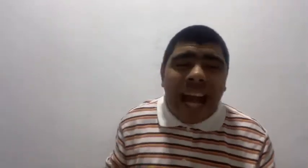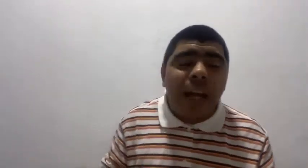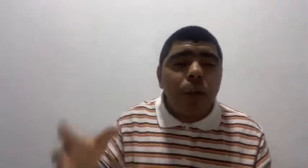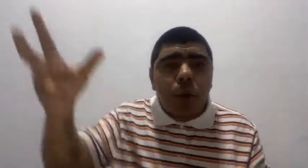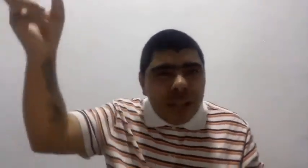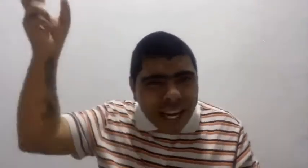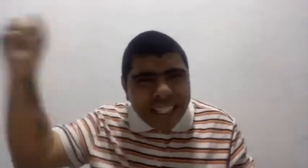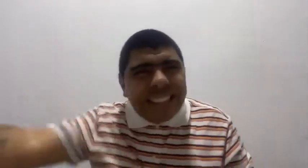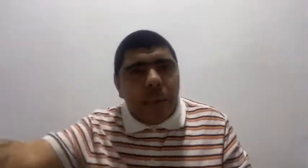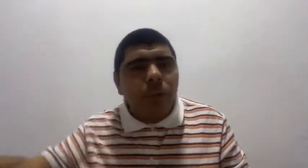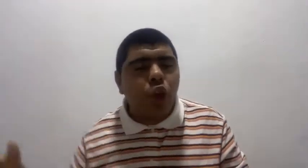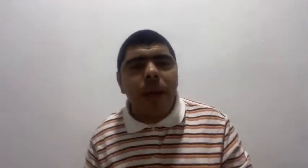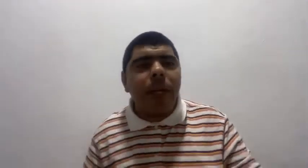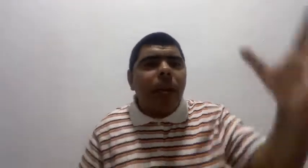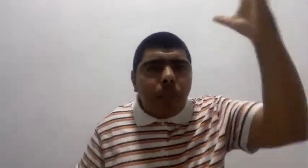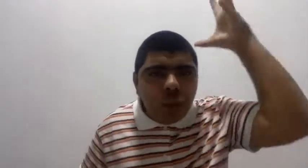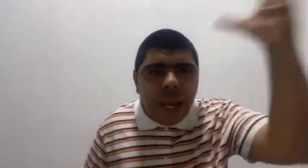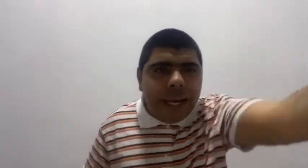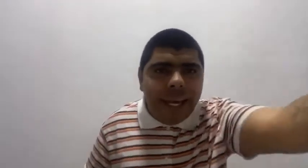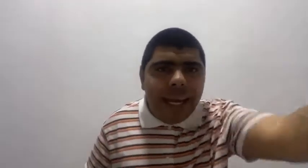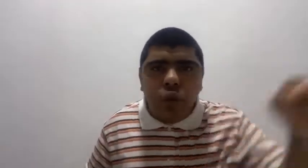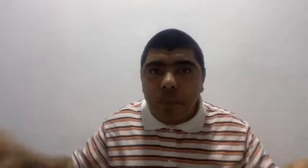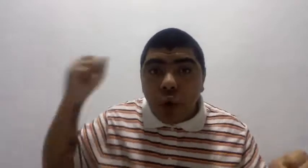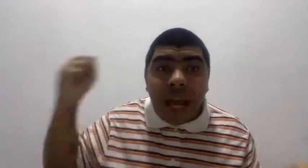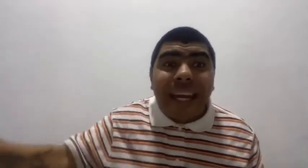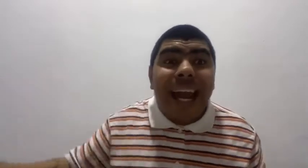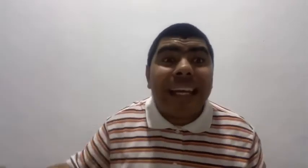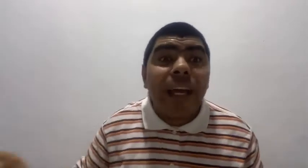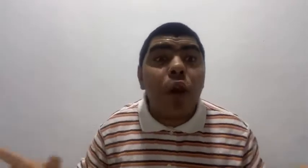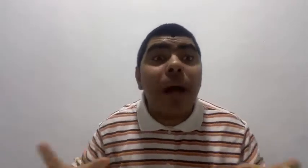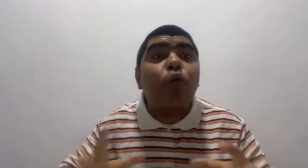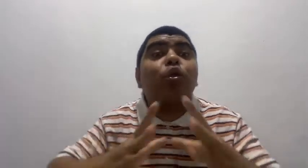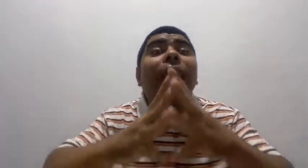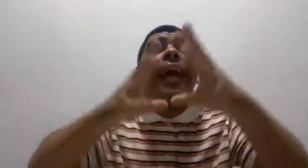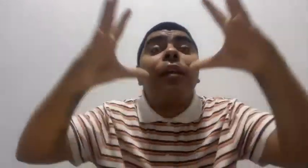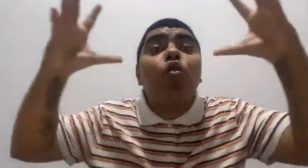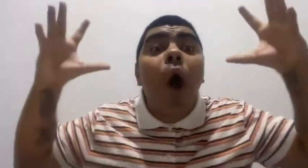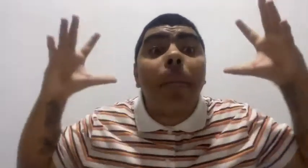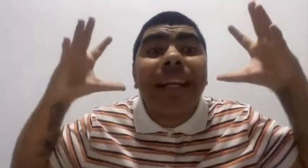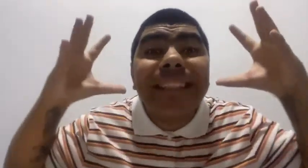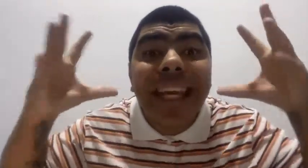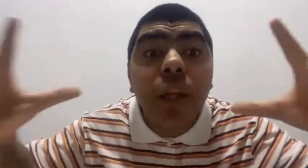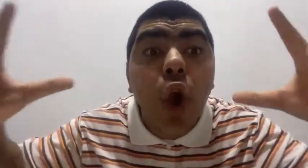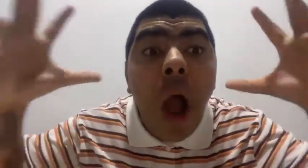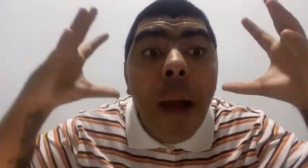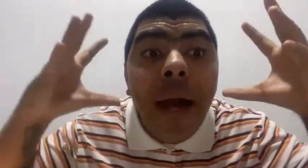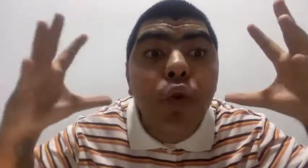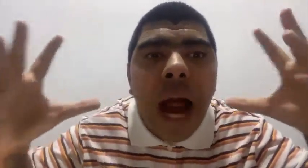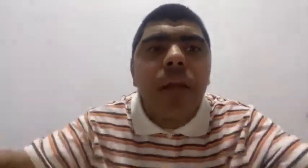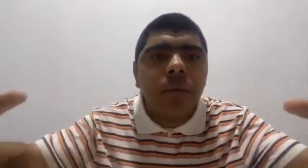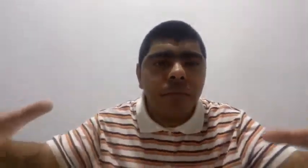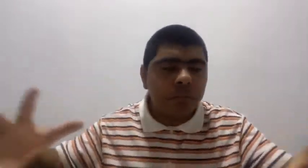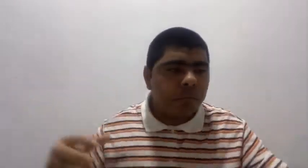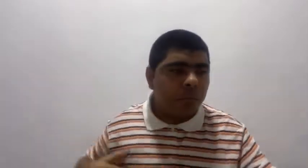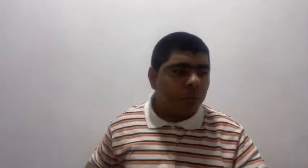callo, y porque aquel está hablando de mí, porque aquel esto y porque aquel aquello, hermano, usted no ha aprendido a madurar.